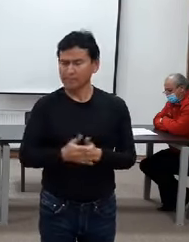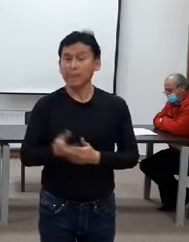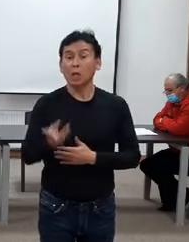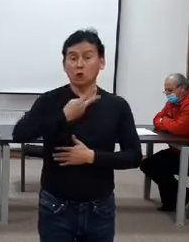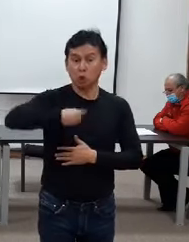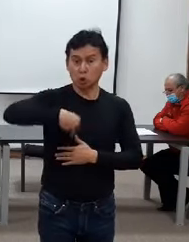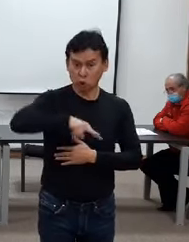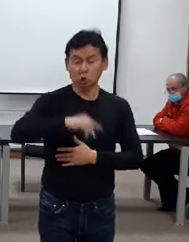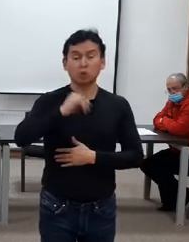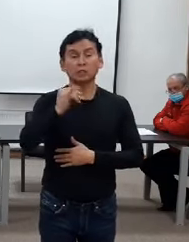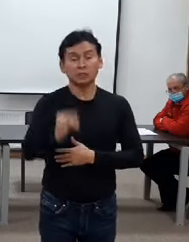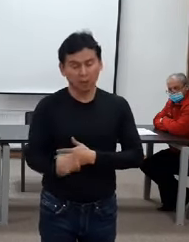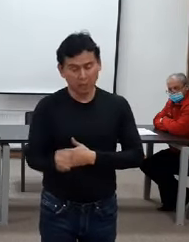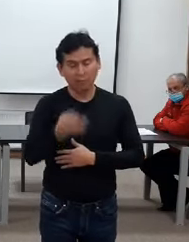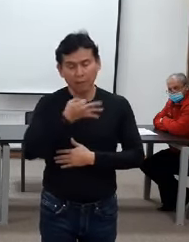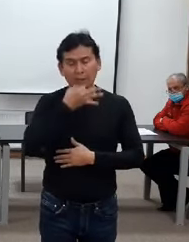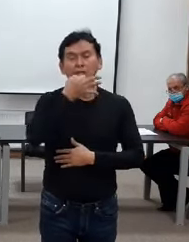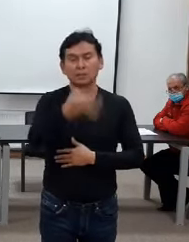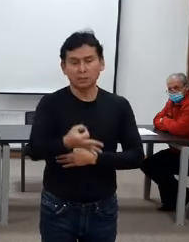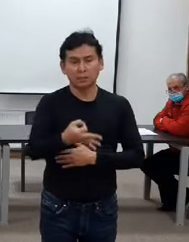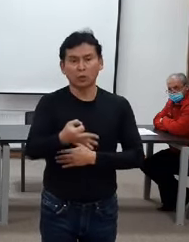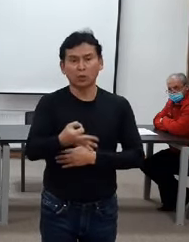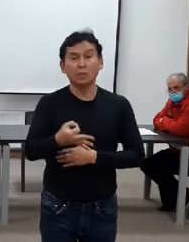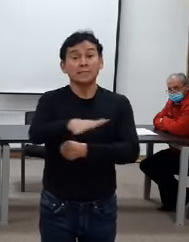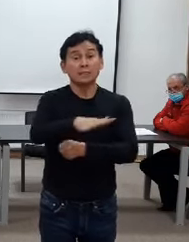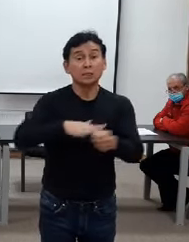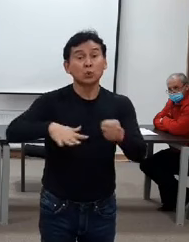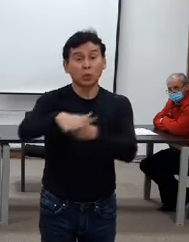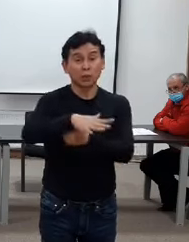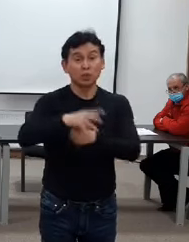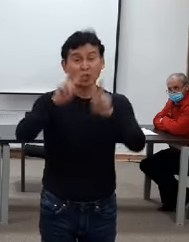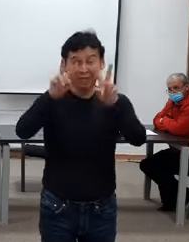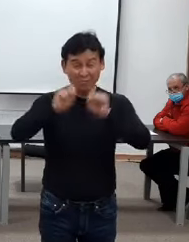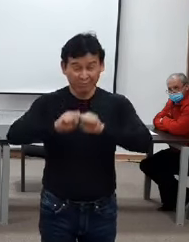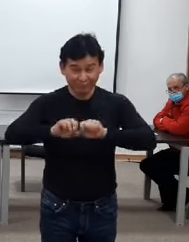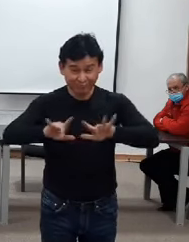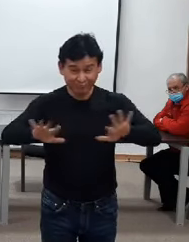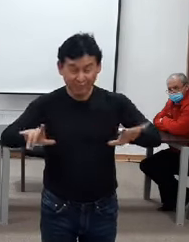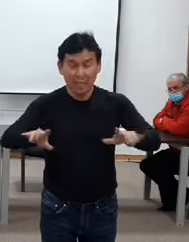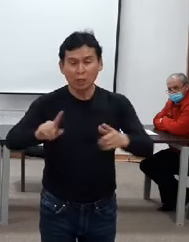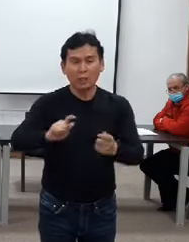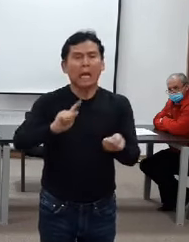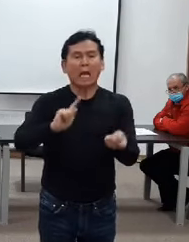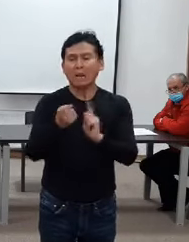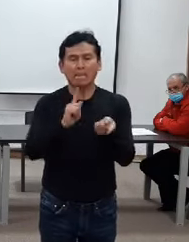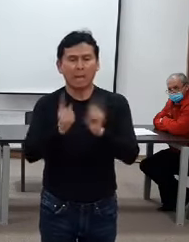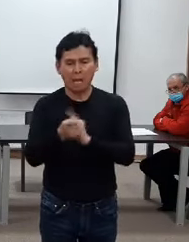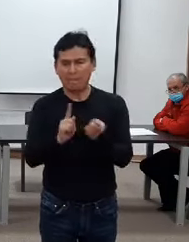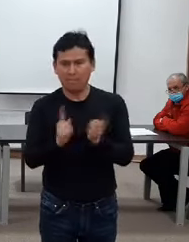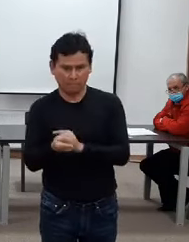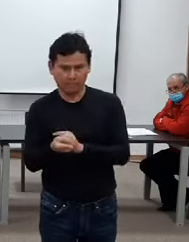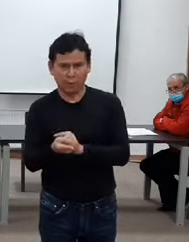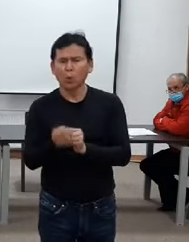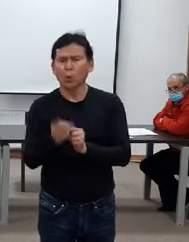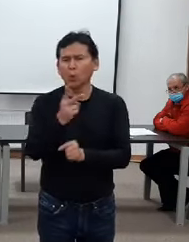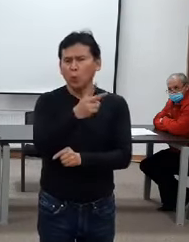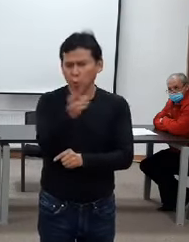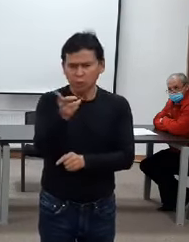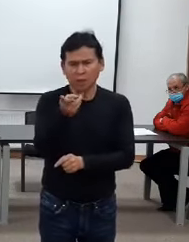nosotros siempre hemos dicho desde el primer día que la situación del manejo de la pandemia es algo dinámico. Ustedes han visto a lo largo de